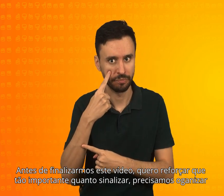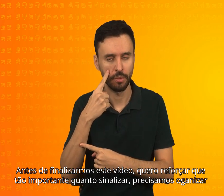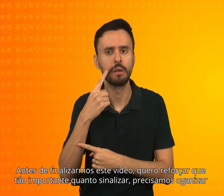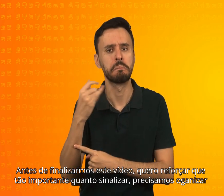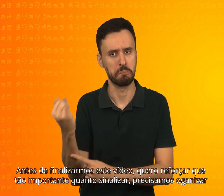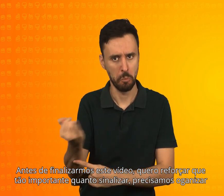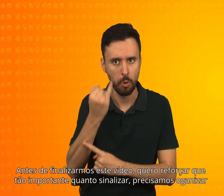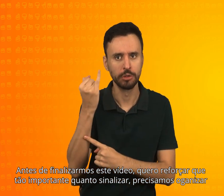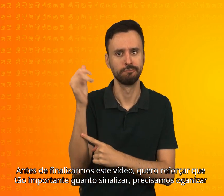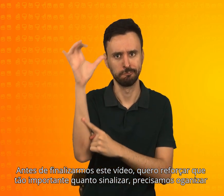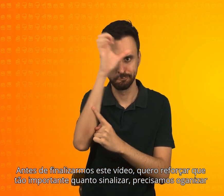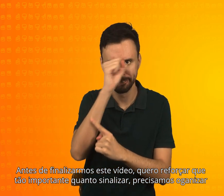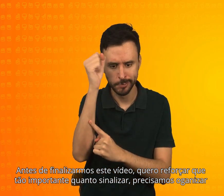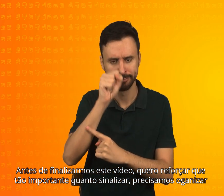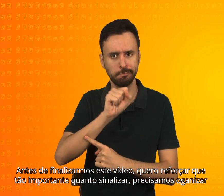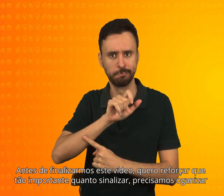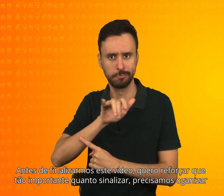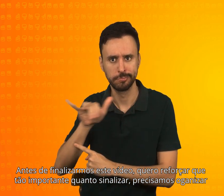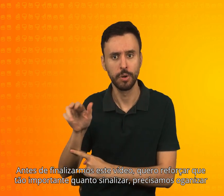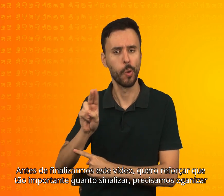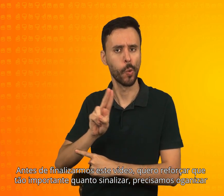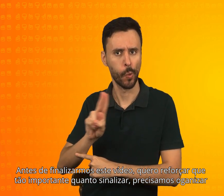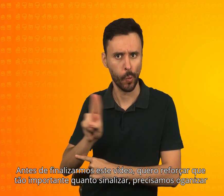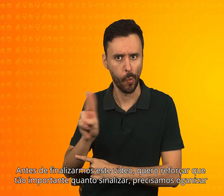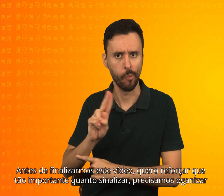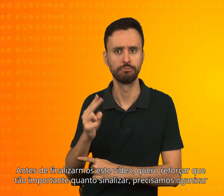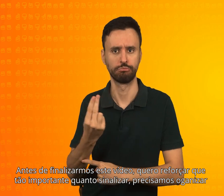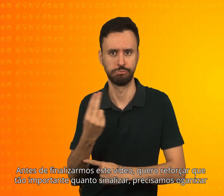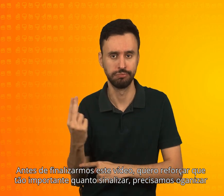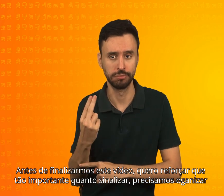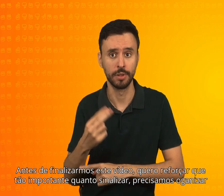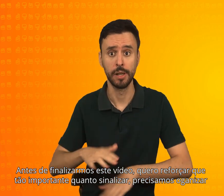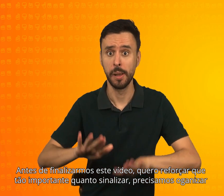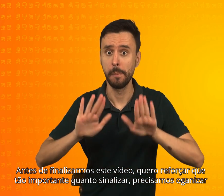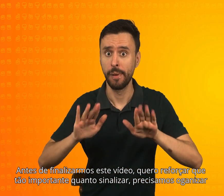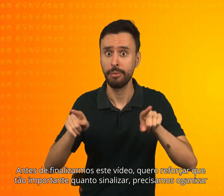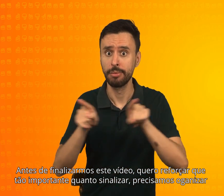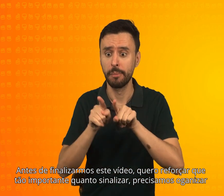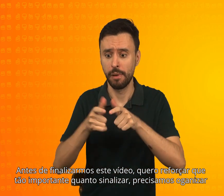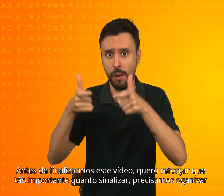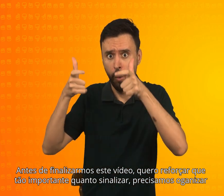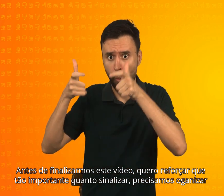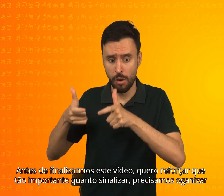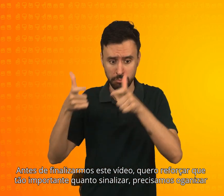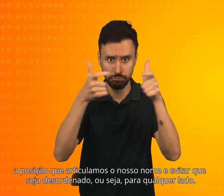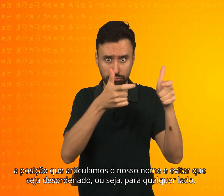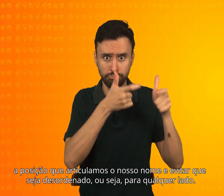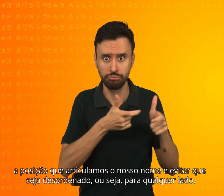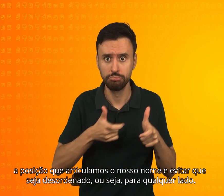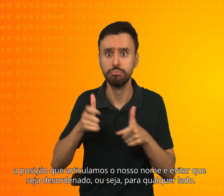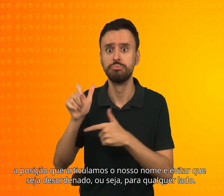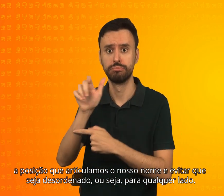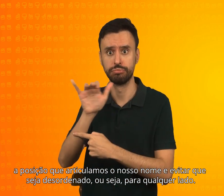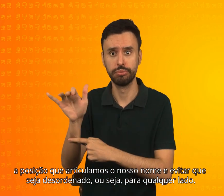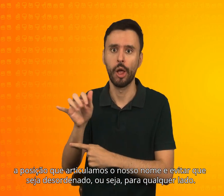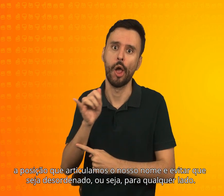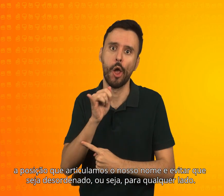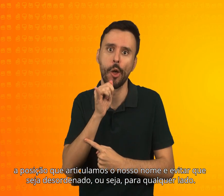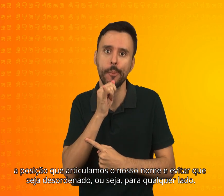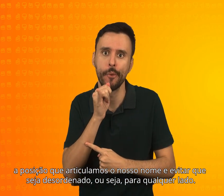reforçar que, tão importante quanto sinalizar, precisamos organizar a posição que articulamos o